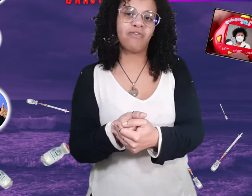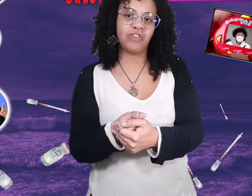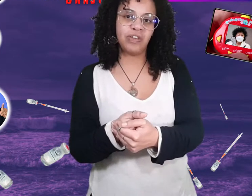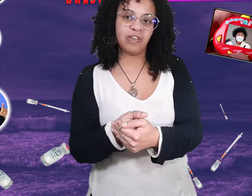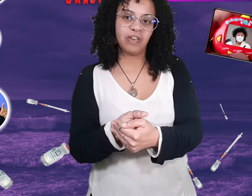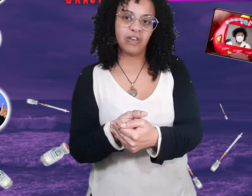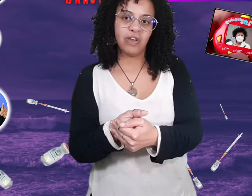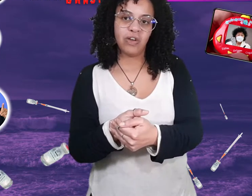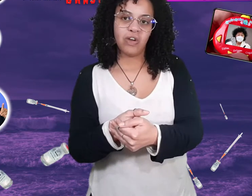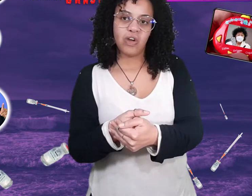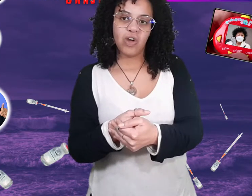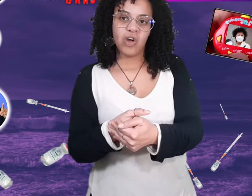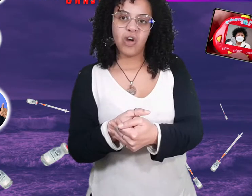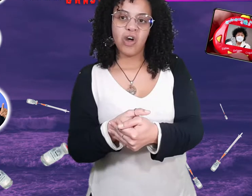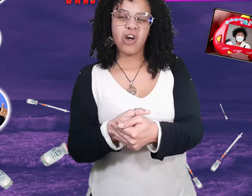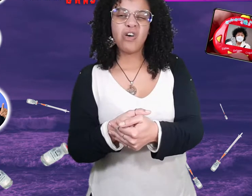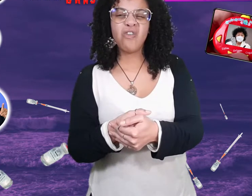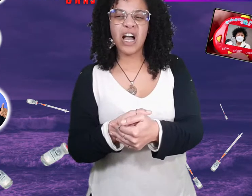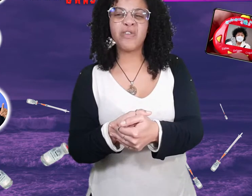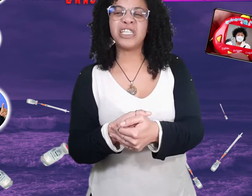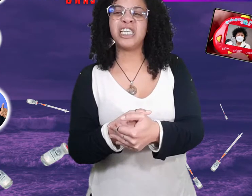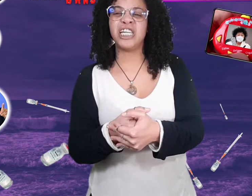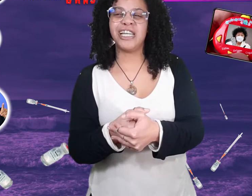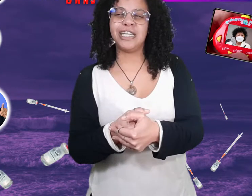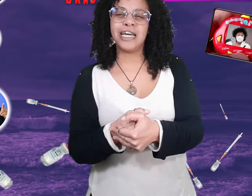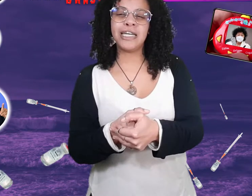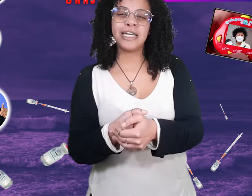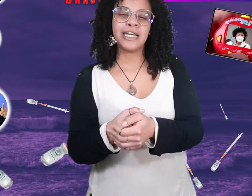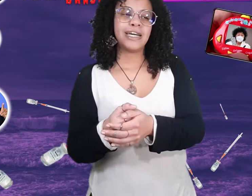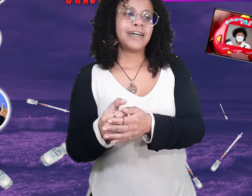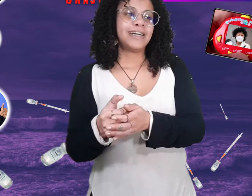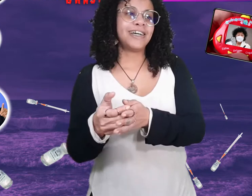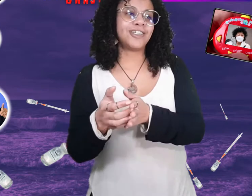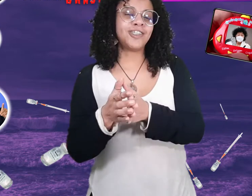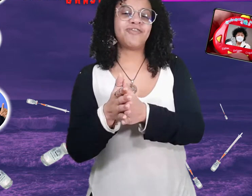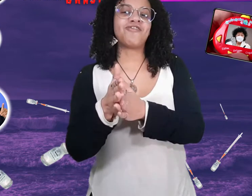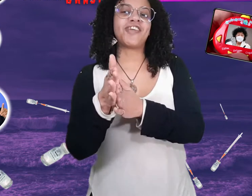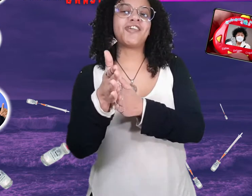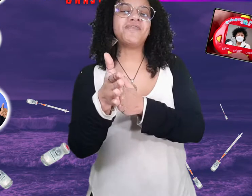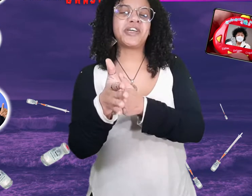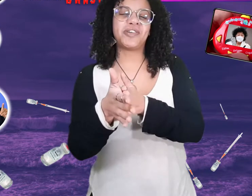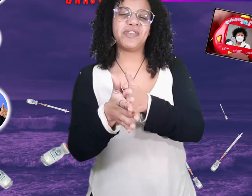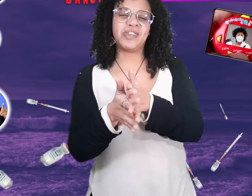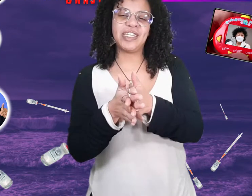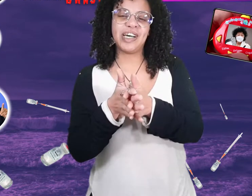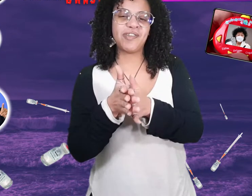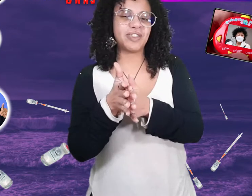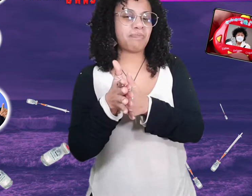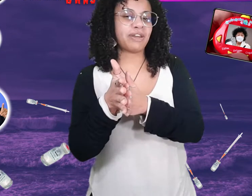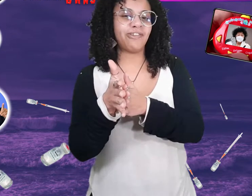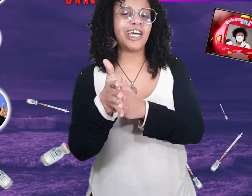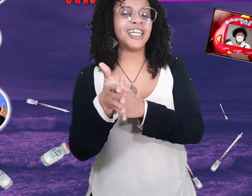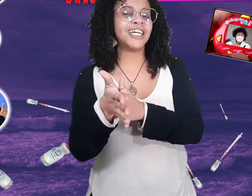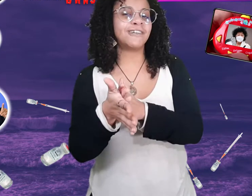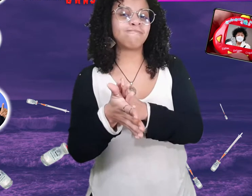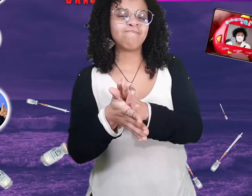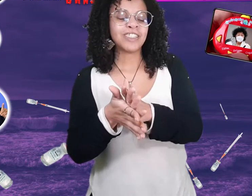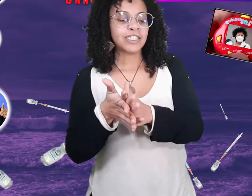X9. É, um cavalinho de Troia. Um caguetinho ali, um né? Um caguetinho básico. E a gente vai ver como que começou essa coisa, porque o Renan,